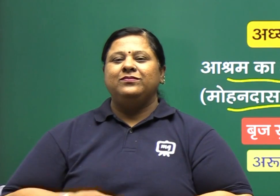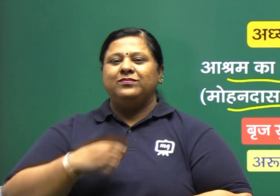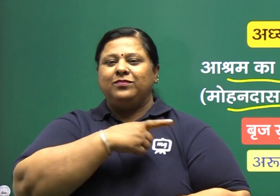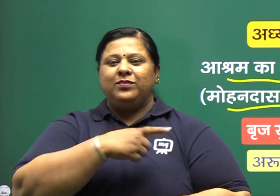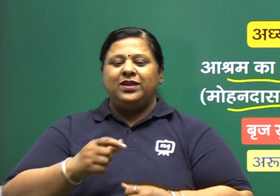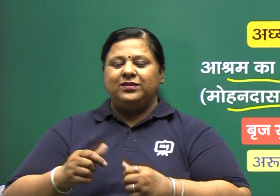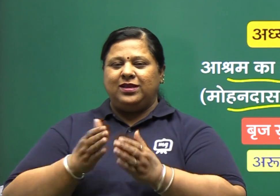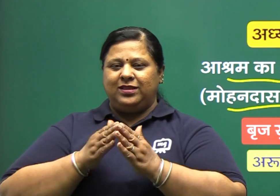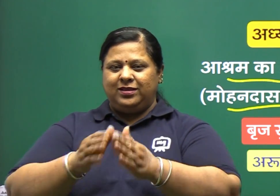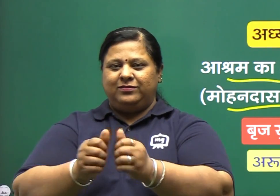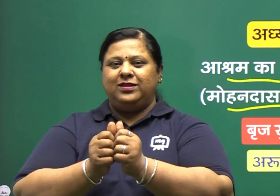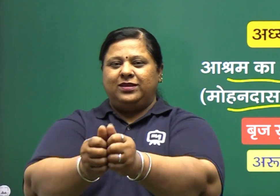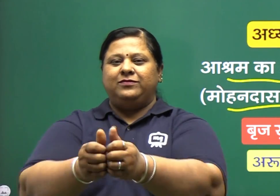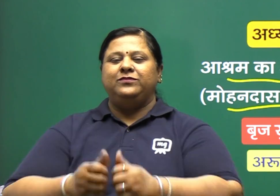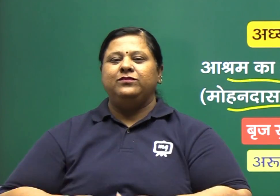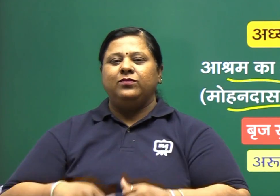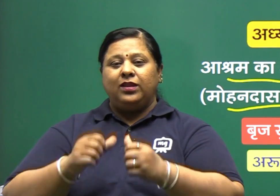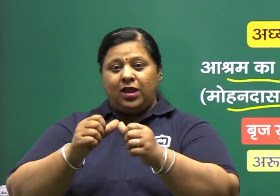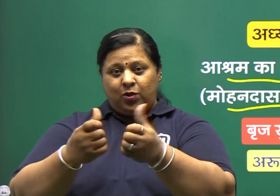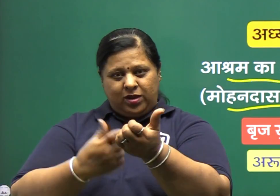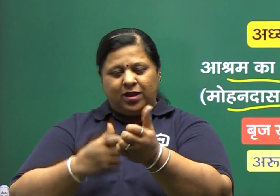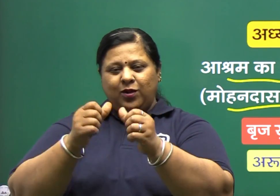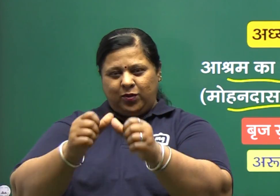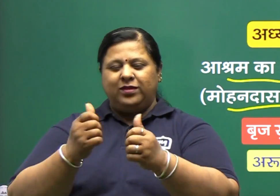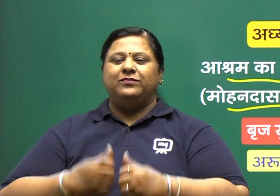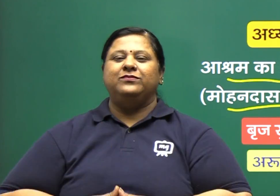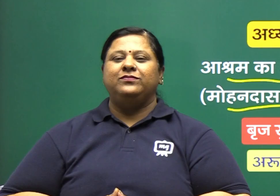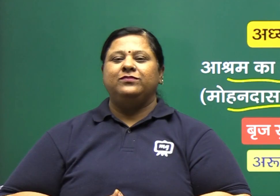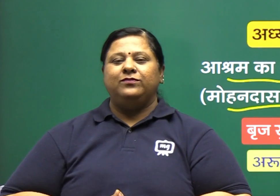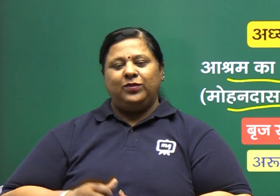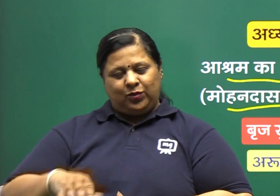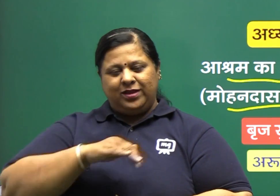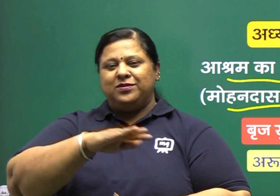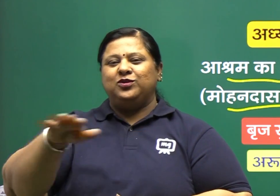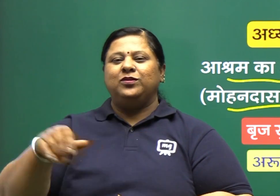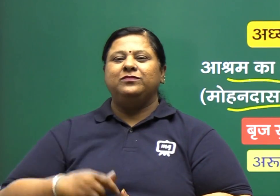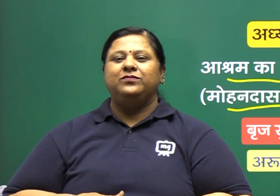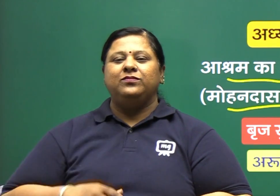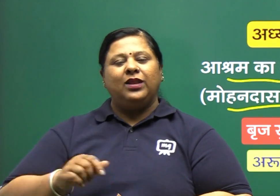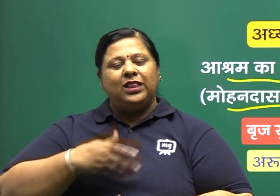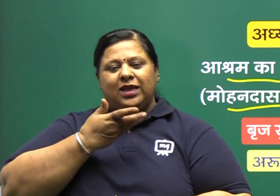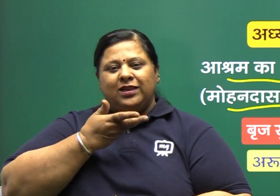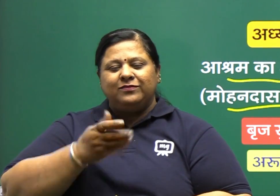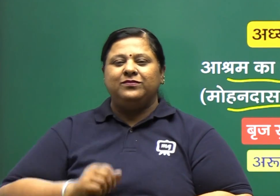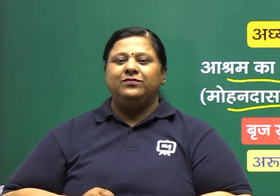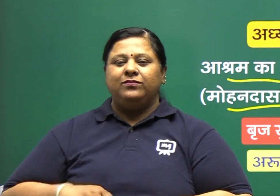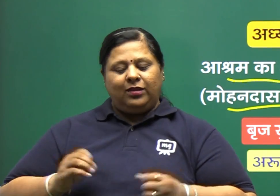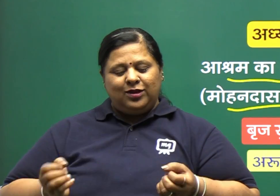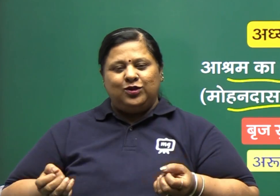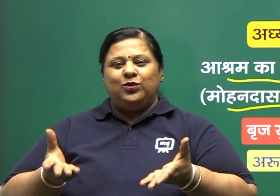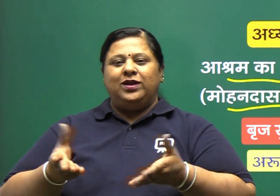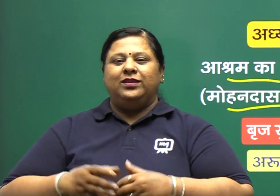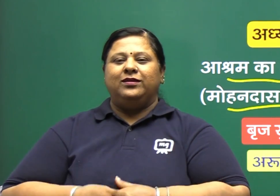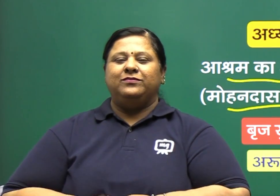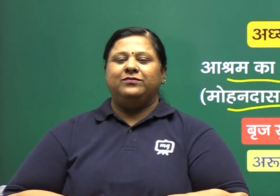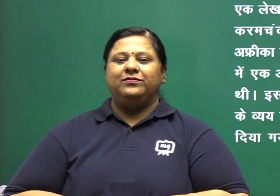मेरे साथ हैं अरुणा अरोड़ा। तो आइए बच्चों, अध्ययन शुरू करते हैं।